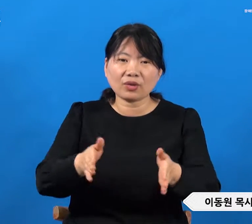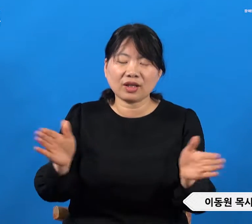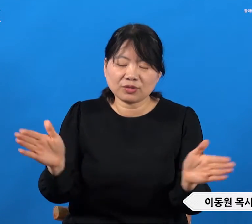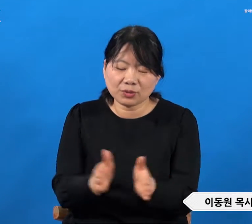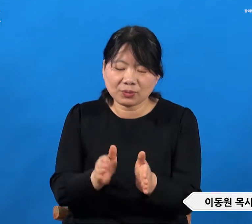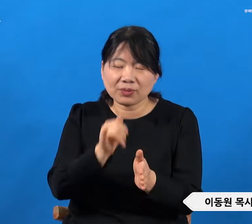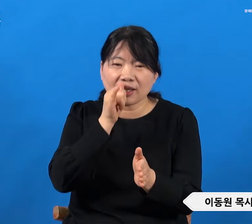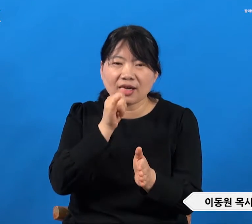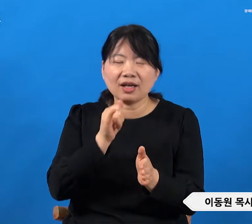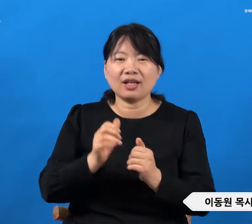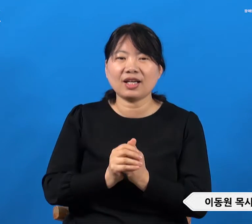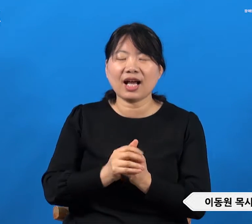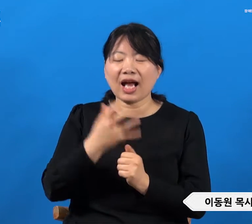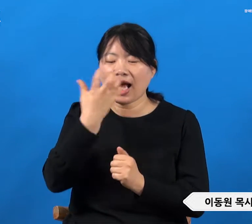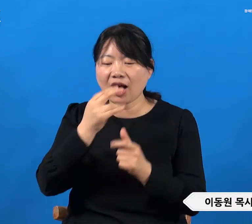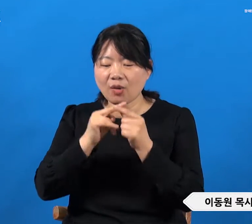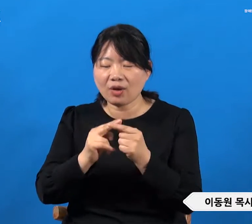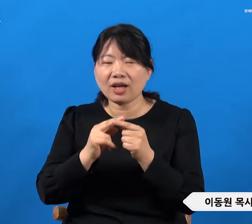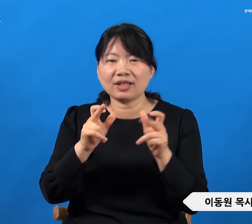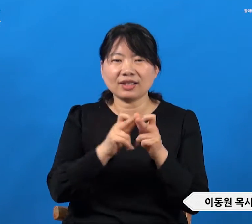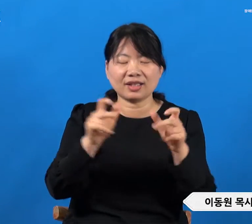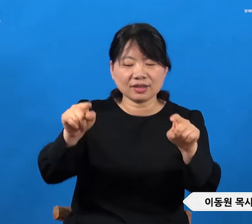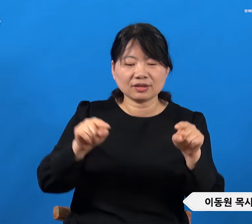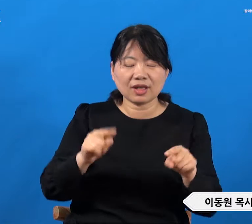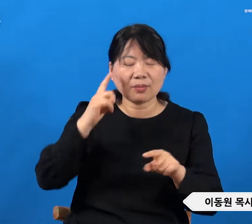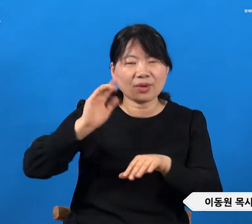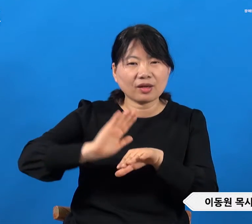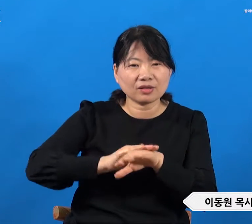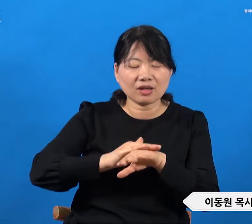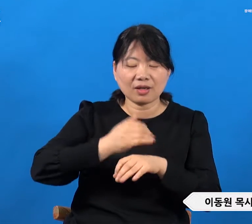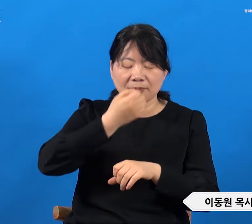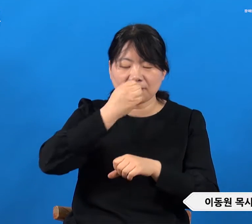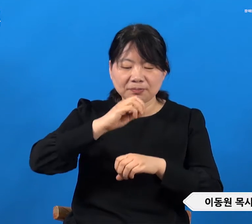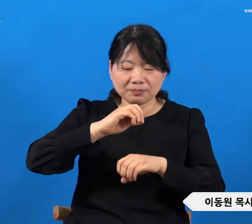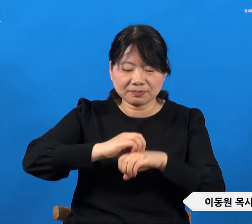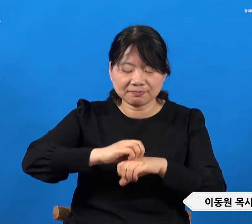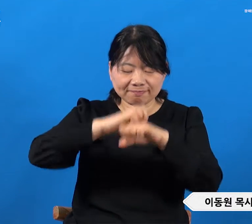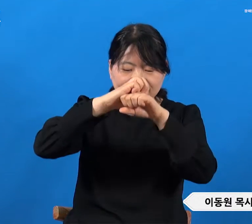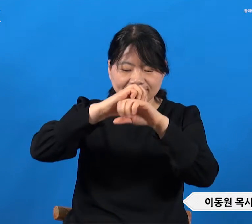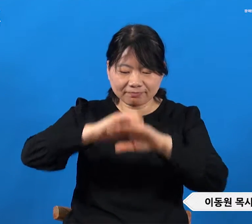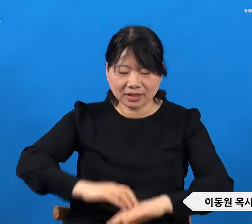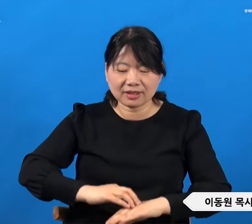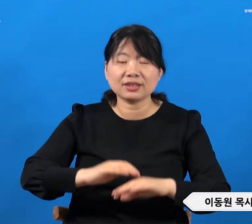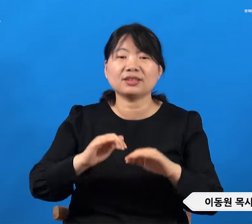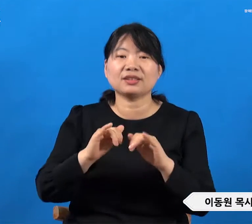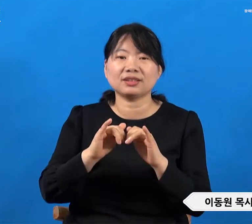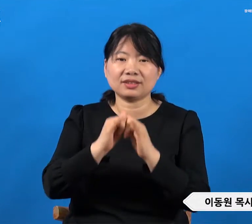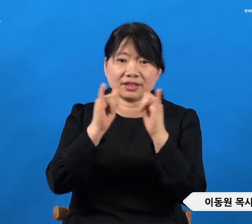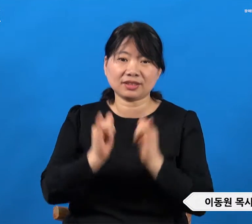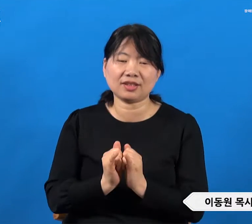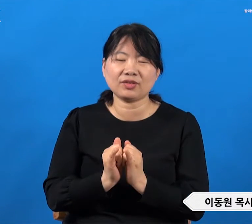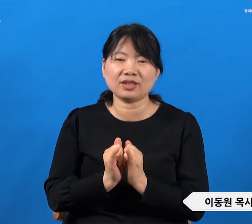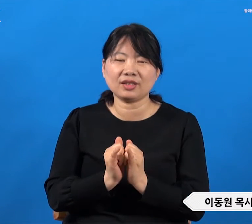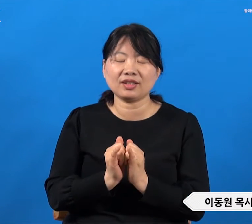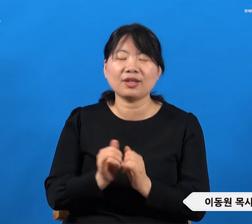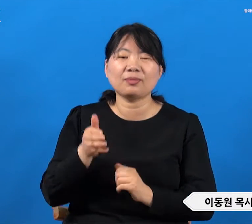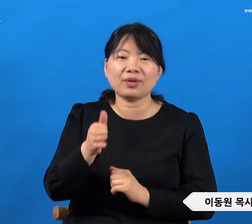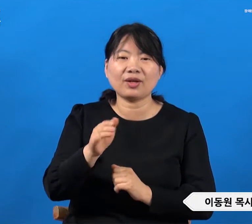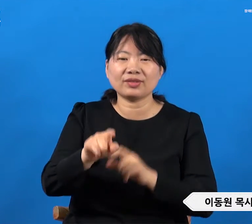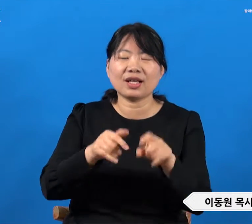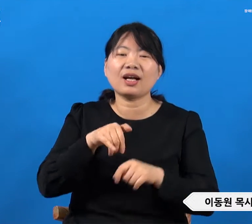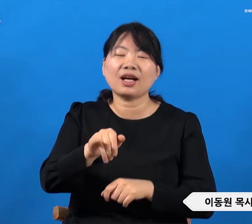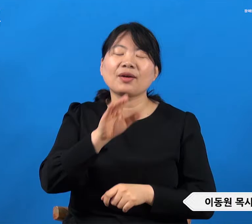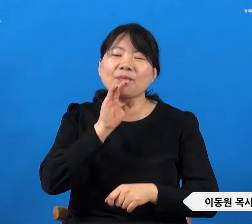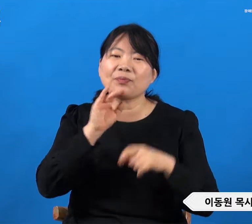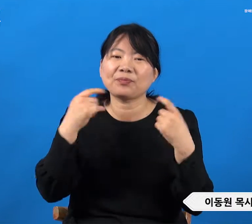좁혀지고 비장애인과 장애인 사이의 편견의 벽이 낮아지는 사회, 그 방향으로